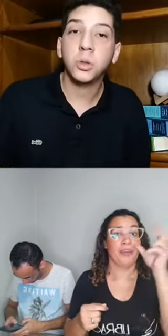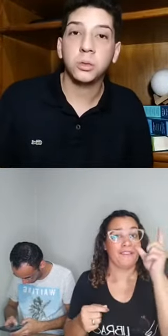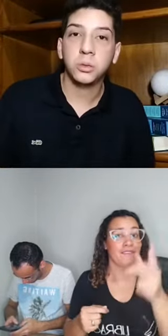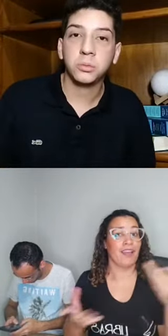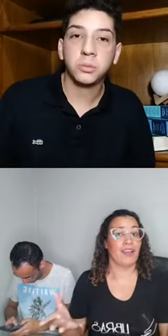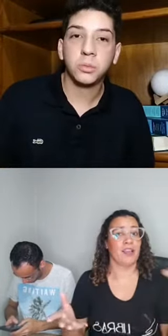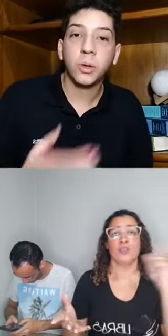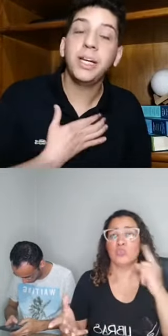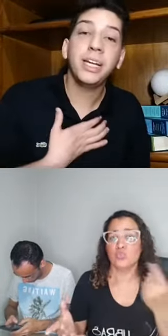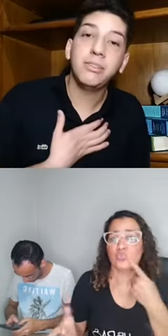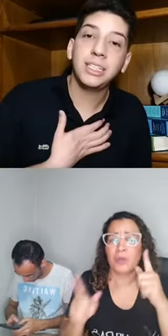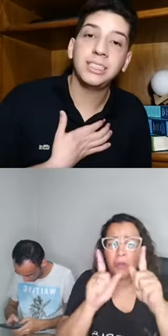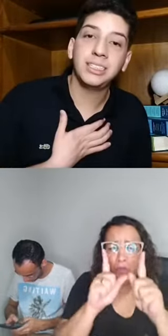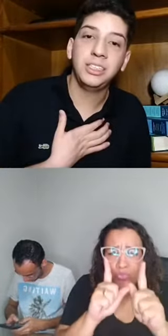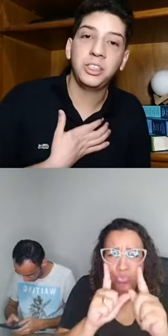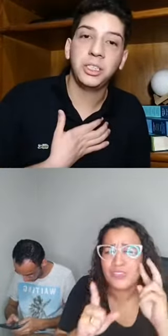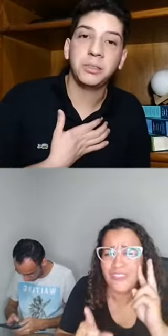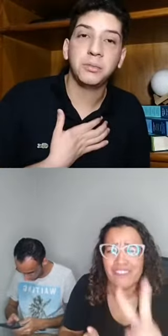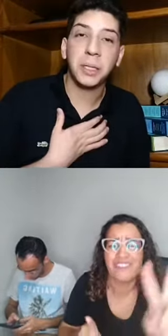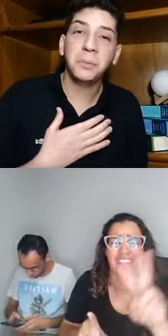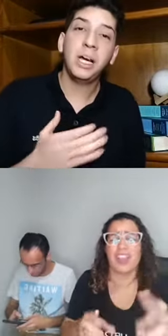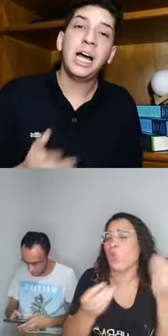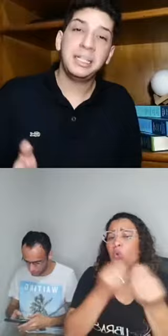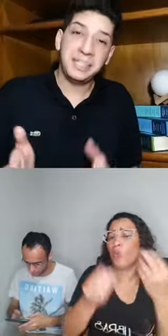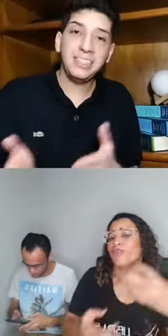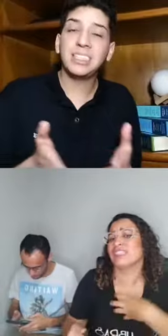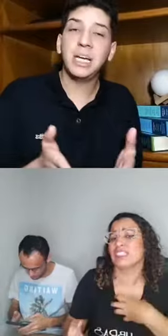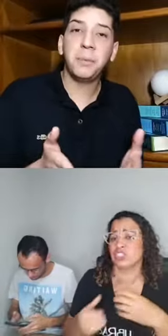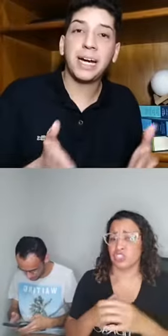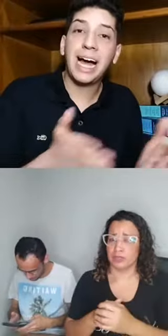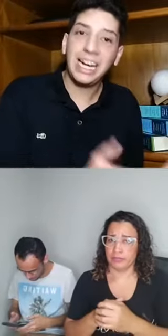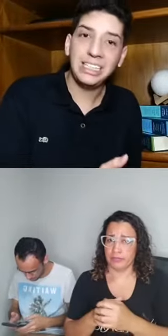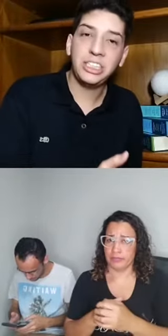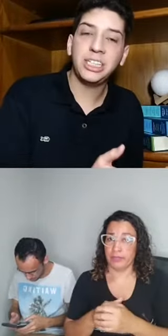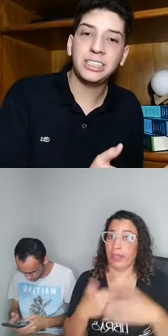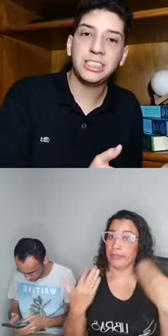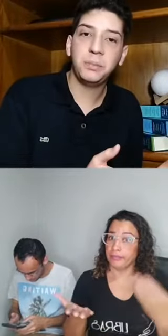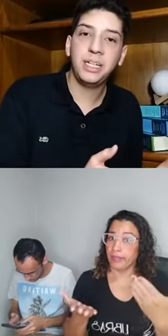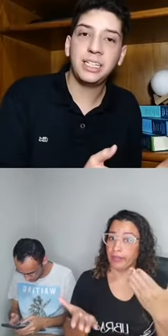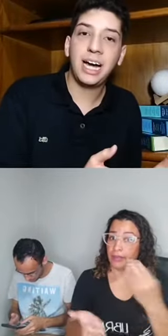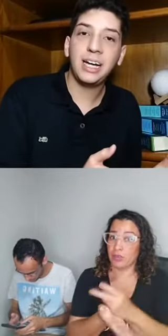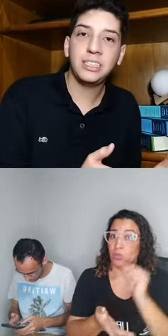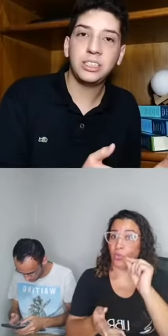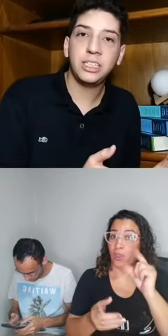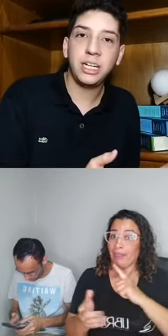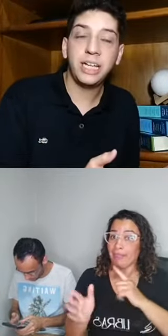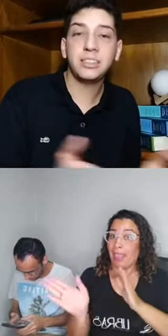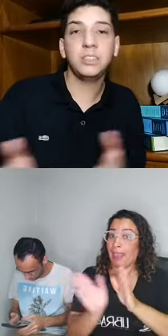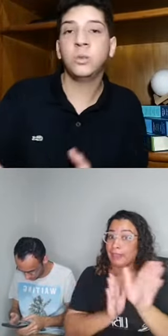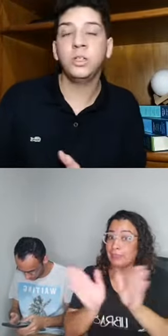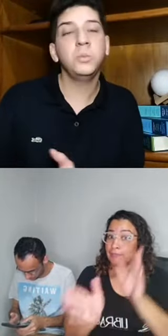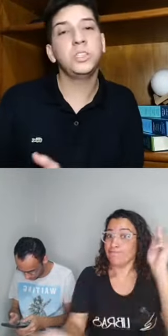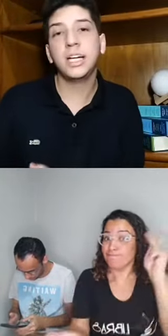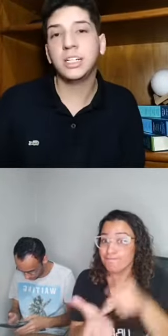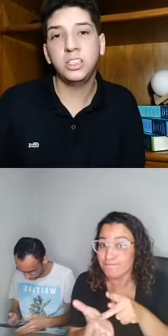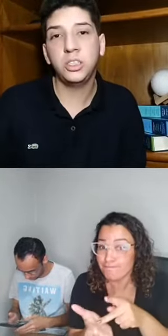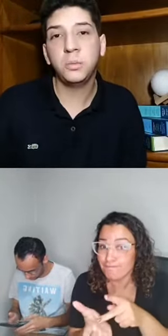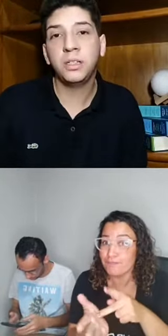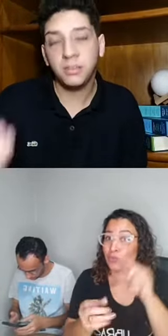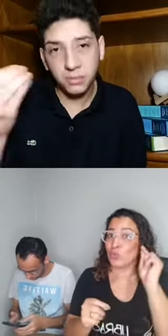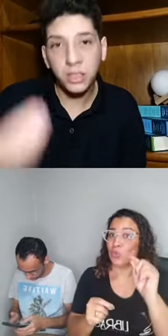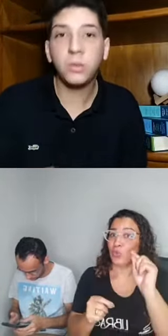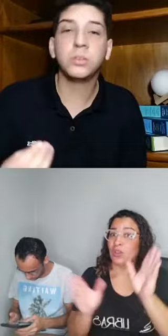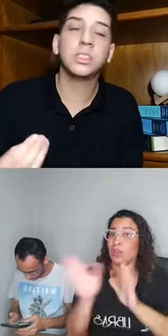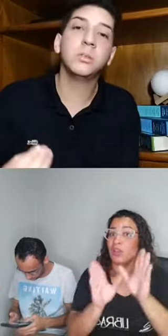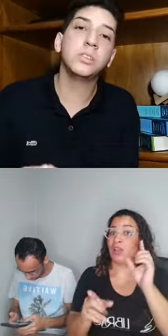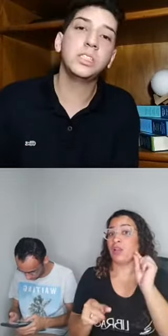um surdo. Como é que ele vai se sentir? Então, nem sempre garantir acessibilidade é sinônimo de garantir